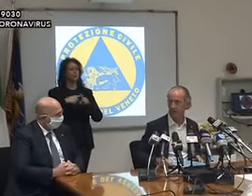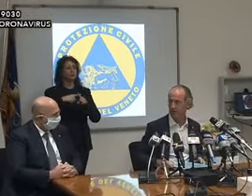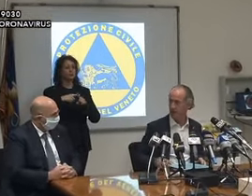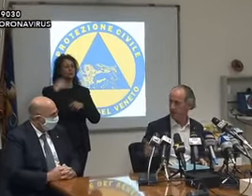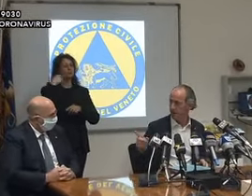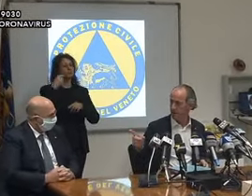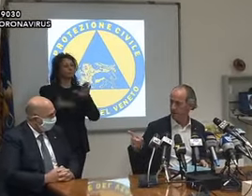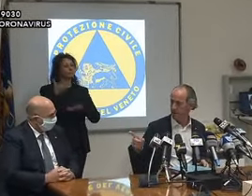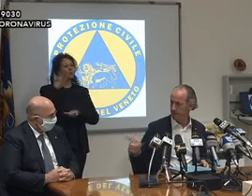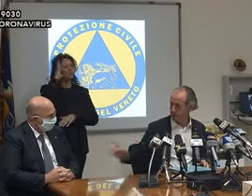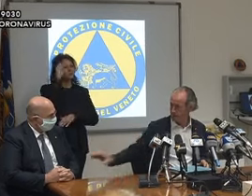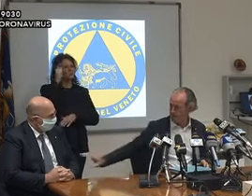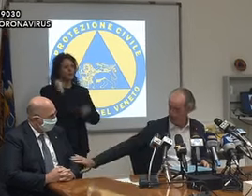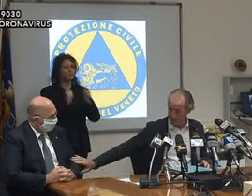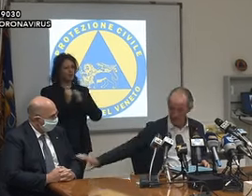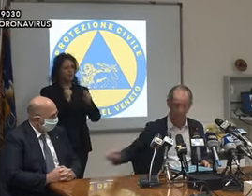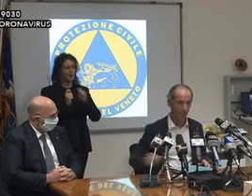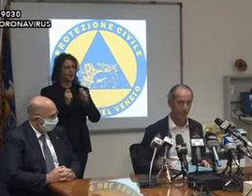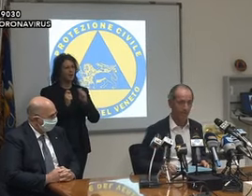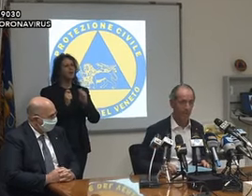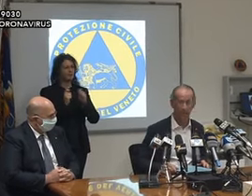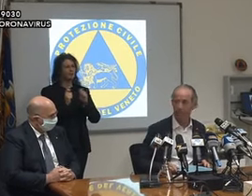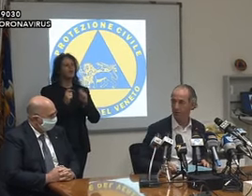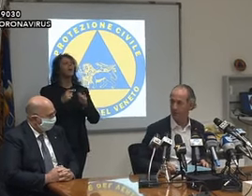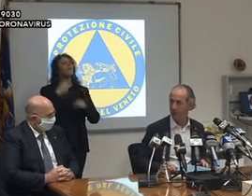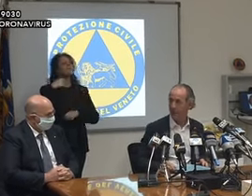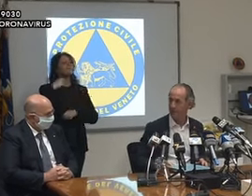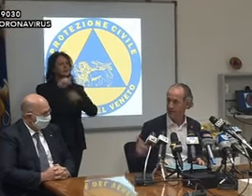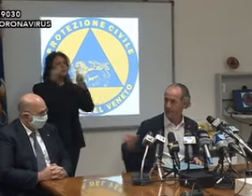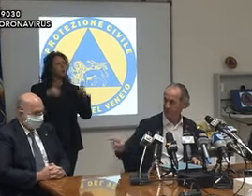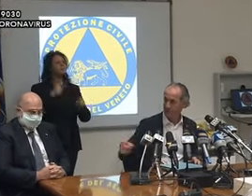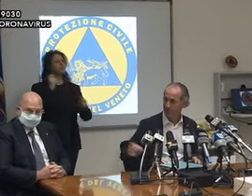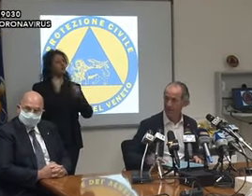di Padova, il presidente della provincia di Padova,